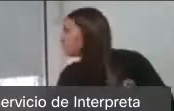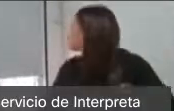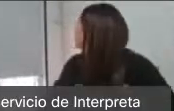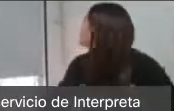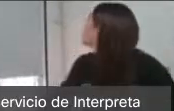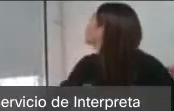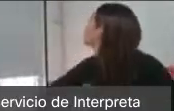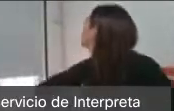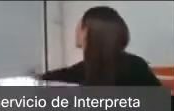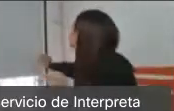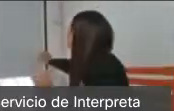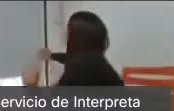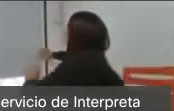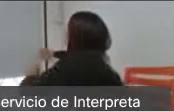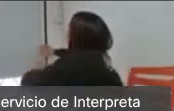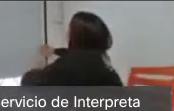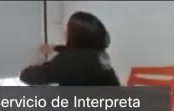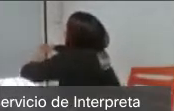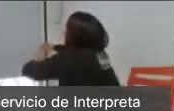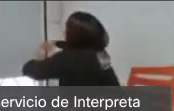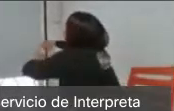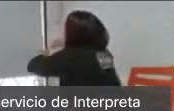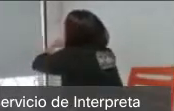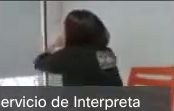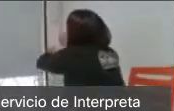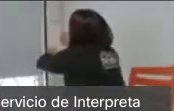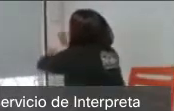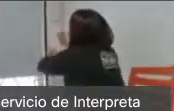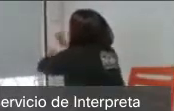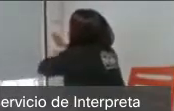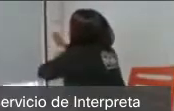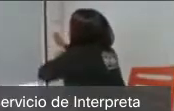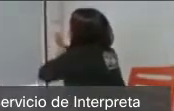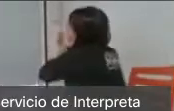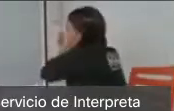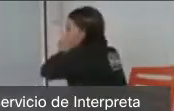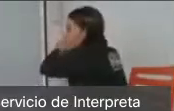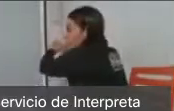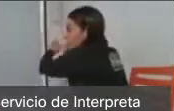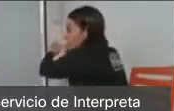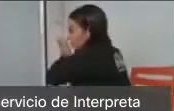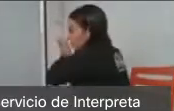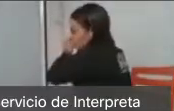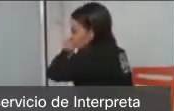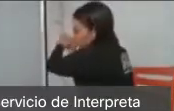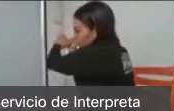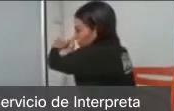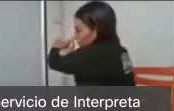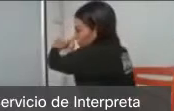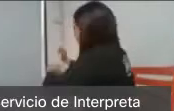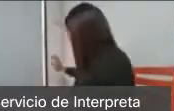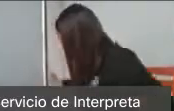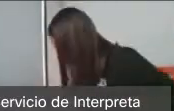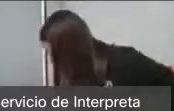Ahora sí. Que entraste como tu nombre aparece como Acer PC. Entonces, no sé si lo